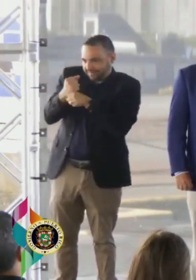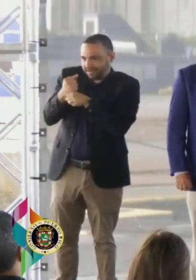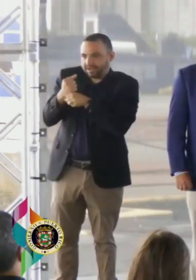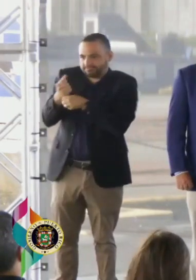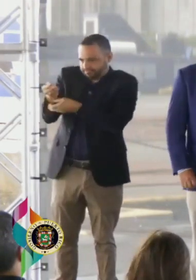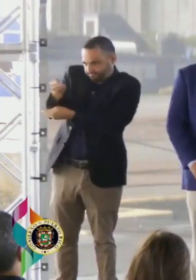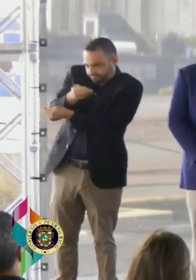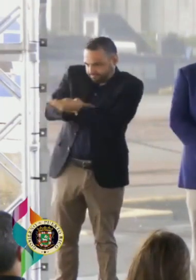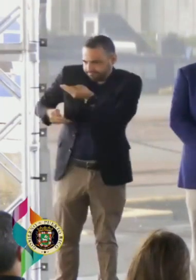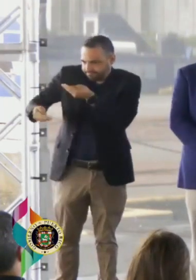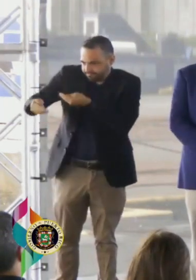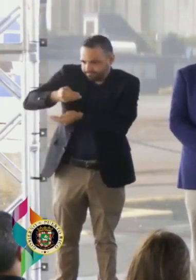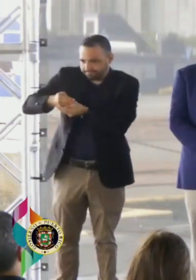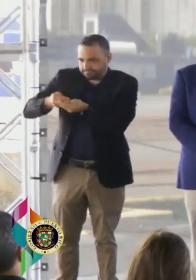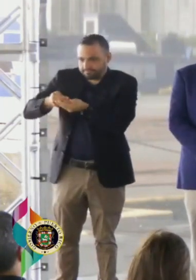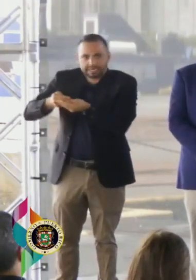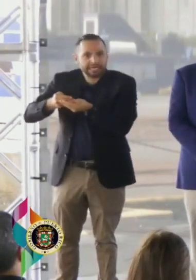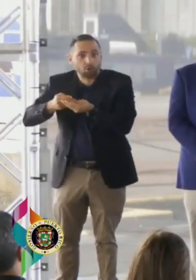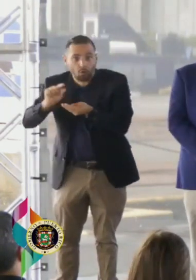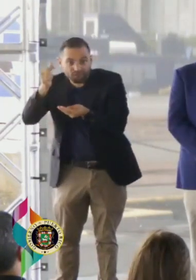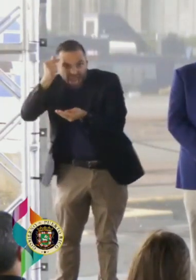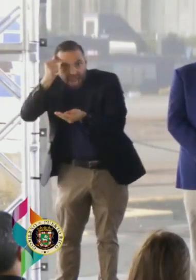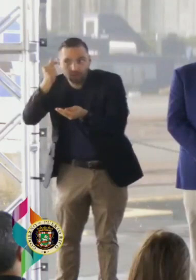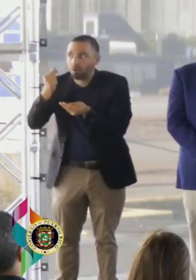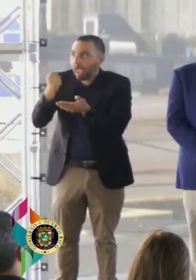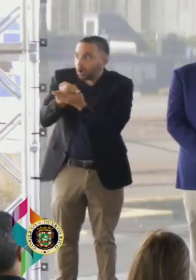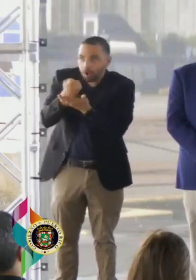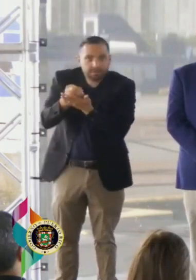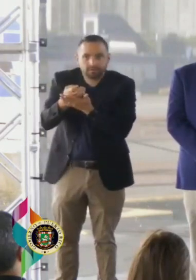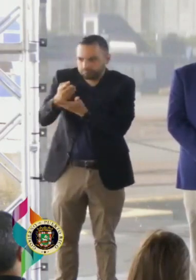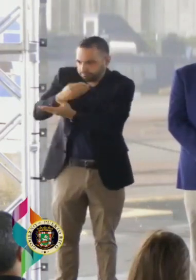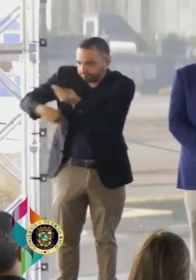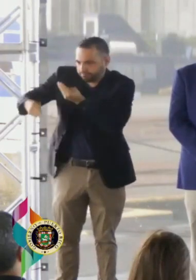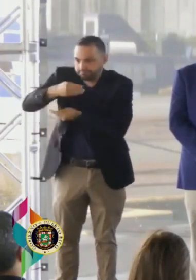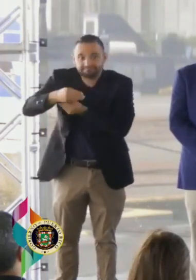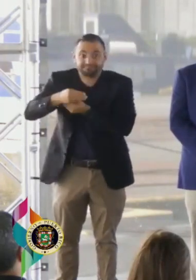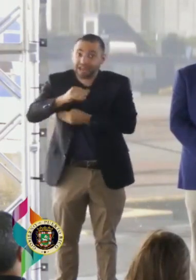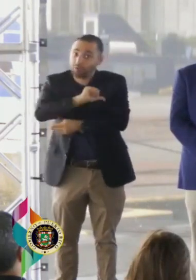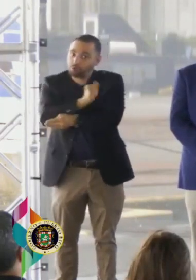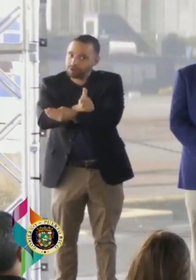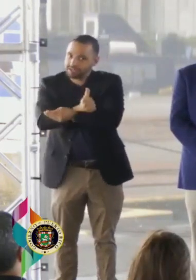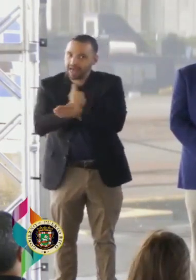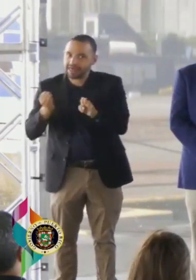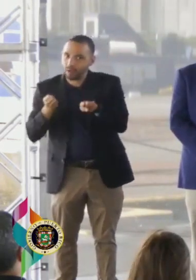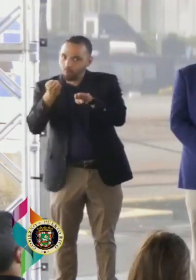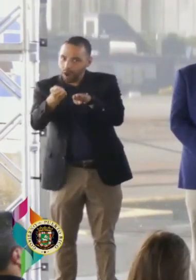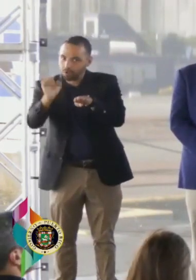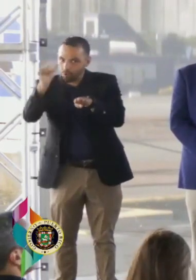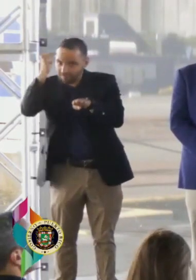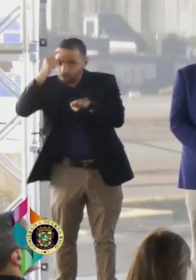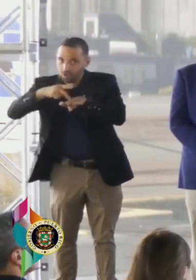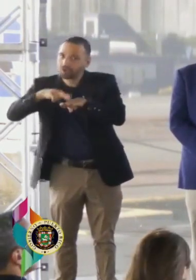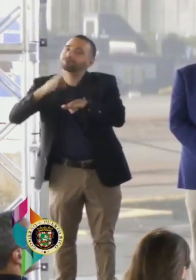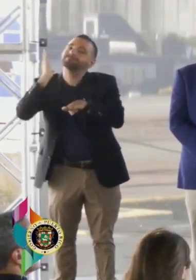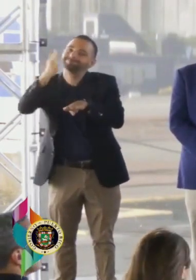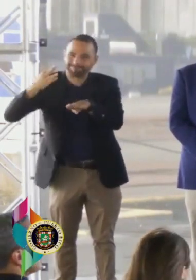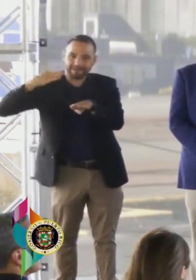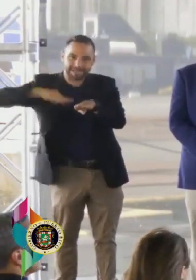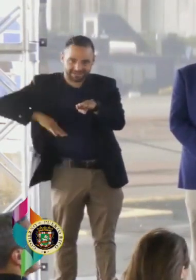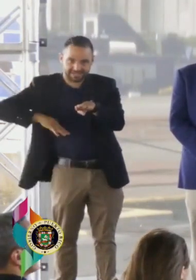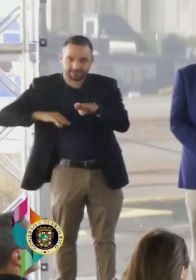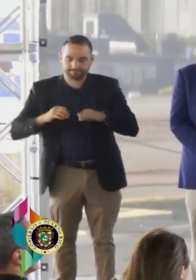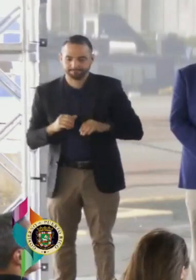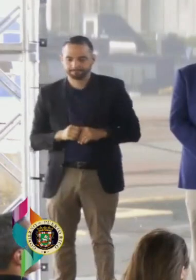comerciales y gubernamentales y mejores facilidades para la autoridad de puertos y el gobierno de Puerto Rico esto nos